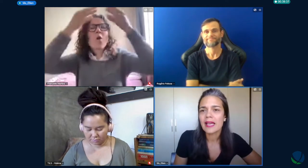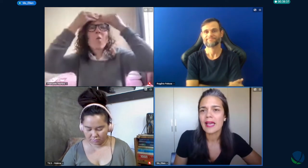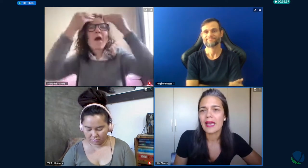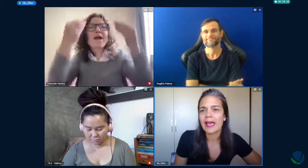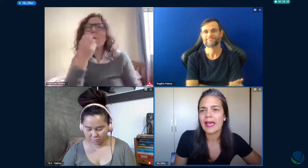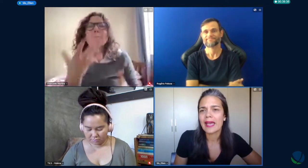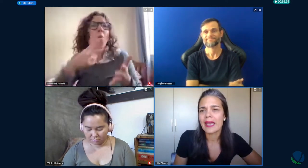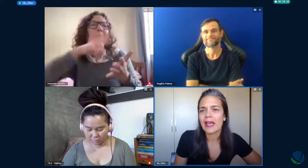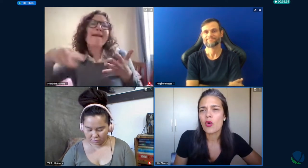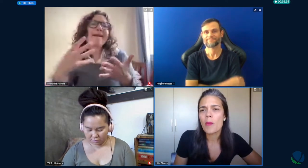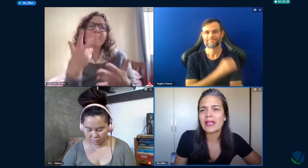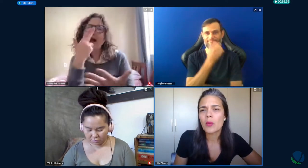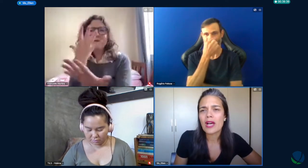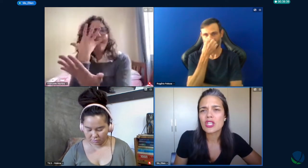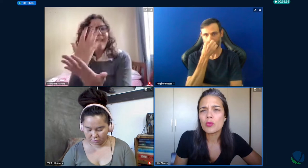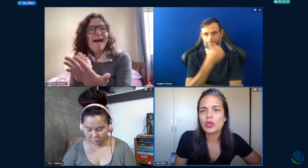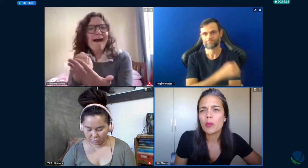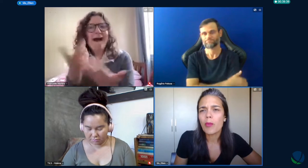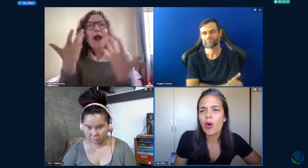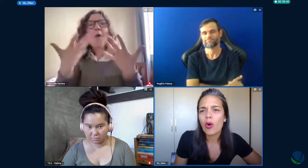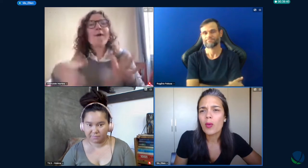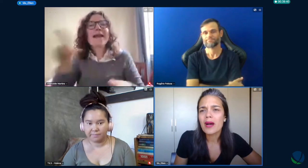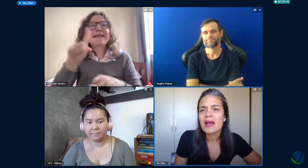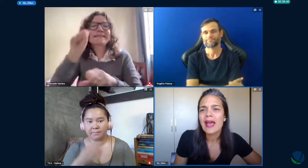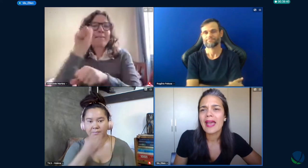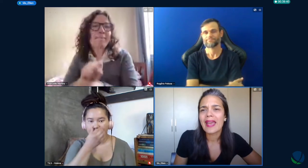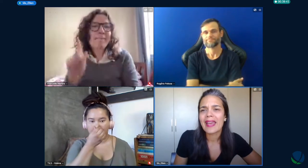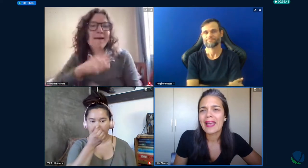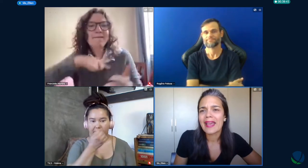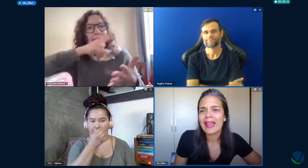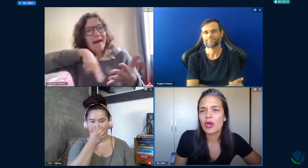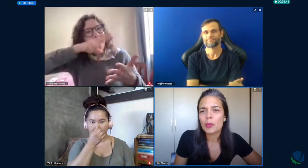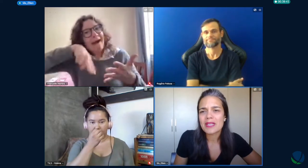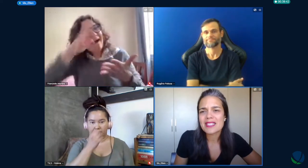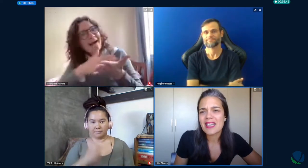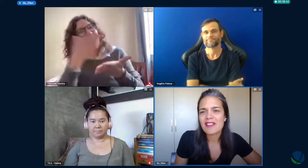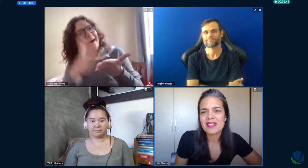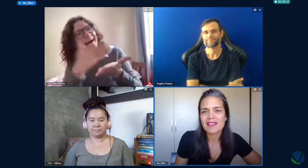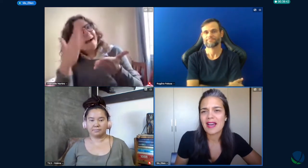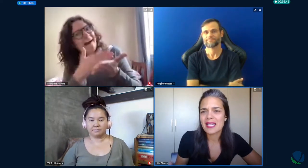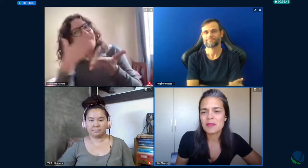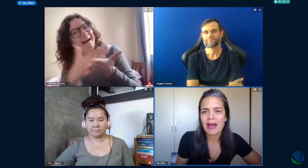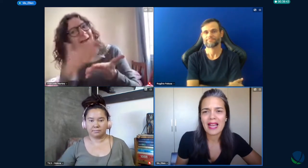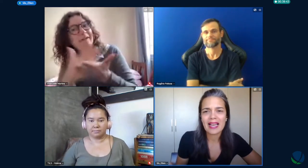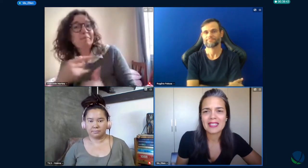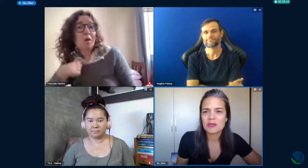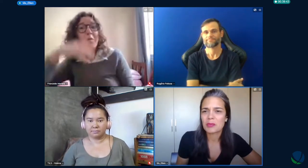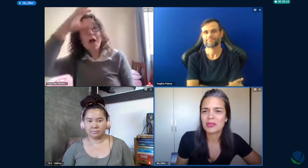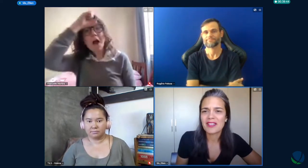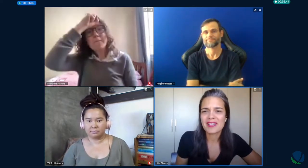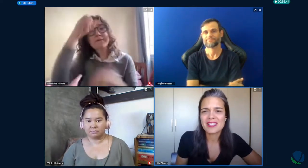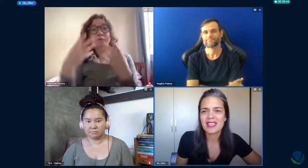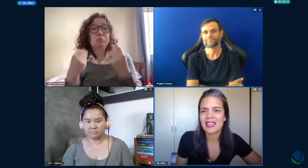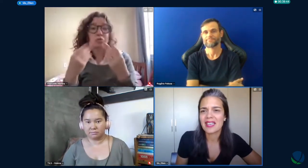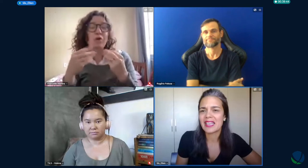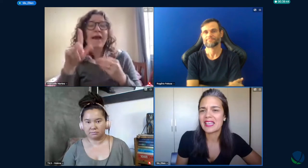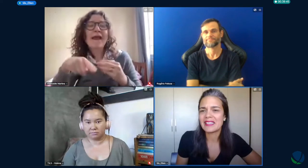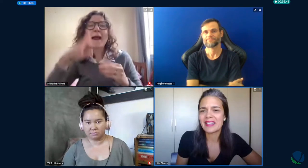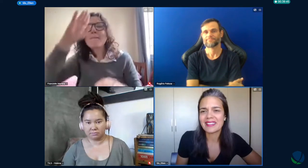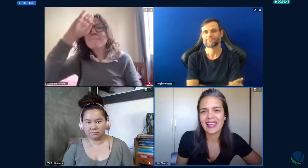prazerosa, com uma linguagem muito boa. Eu não precisei fazer várias paradas para poder